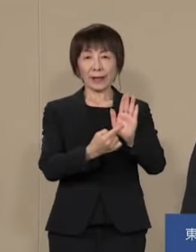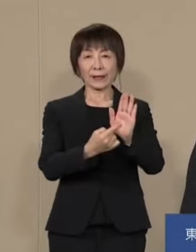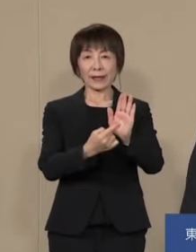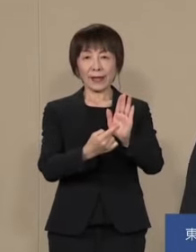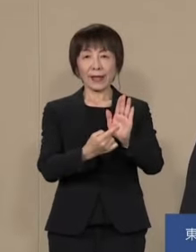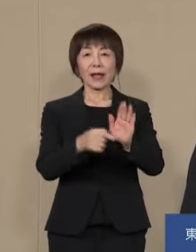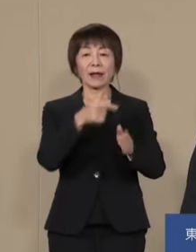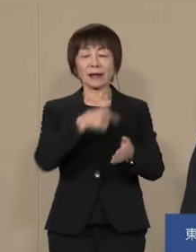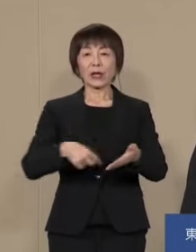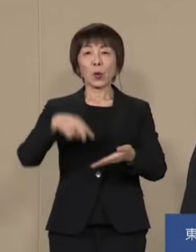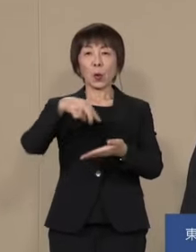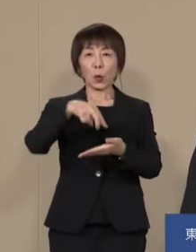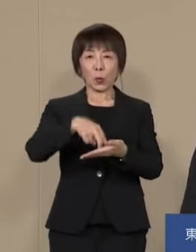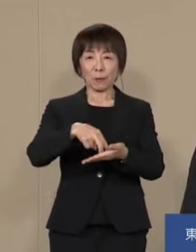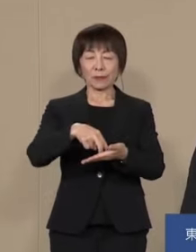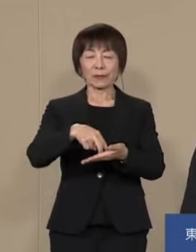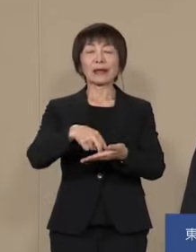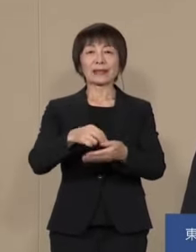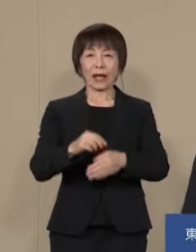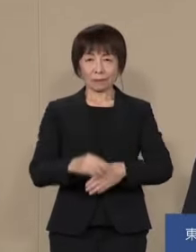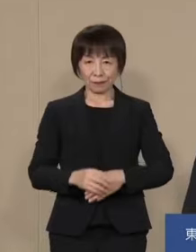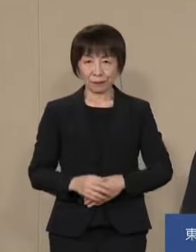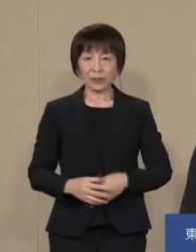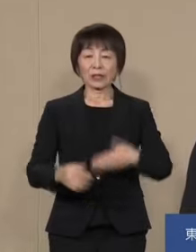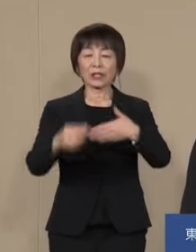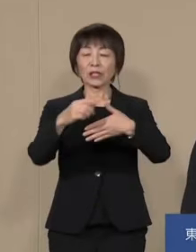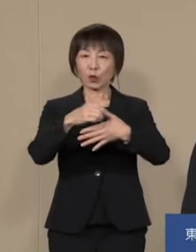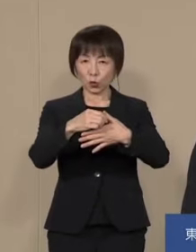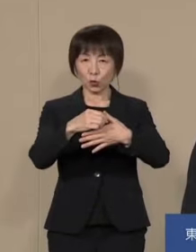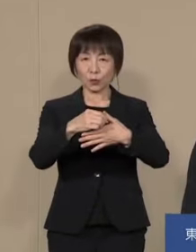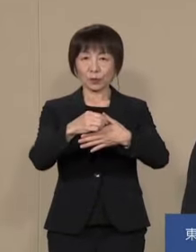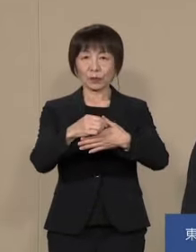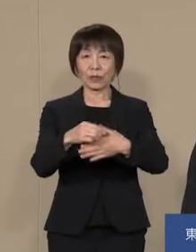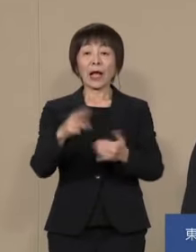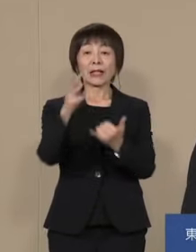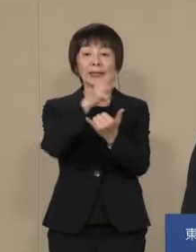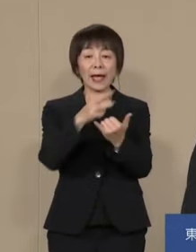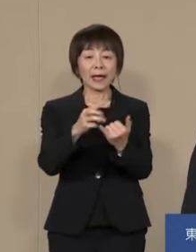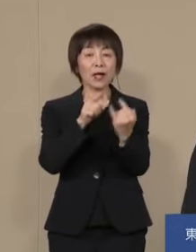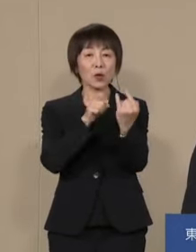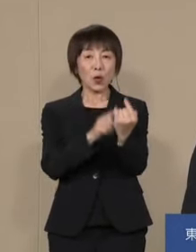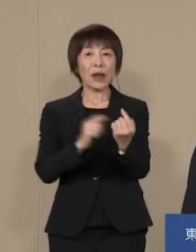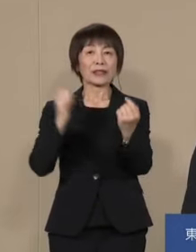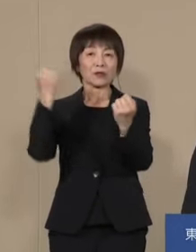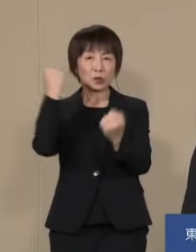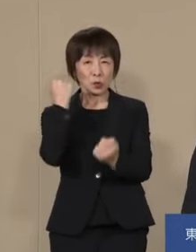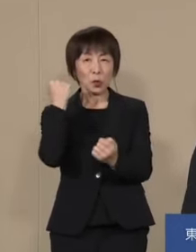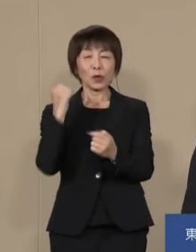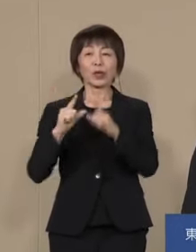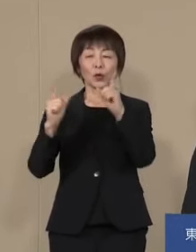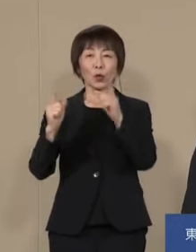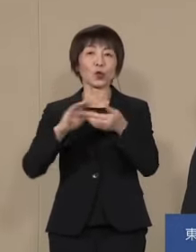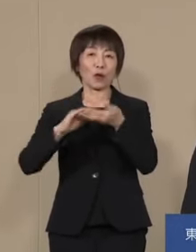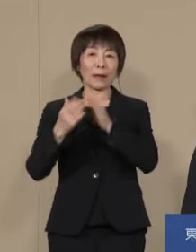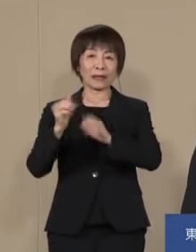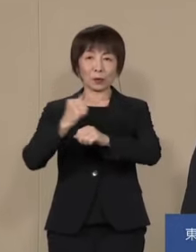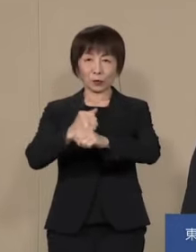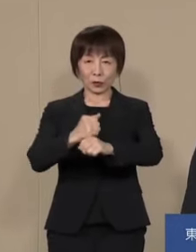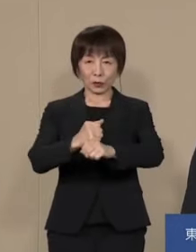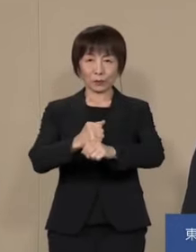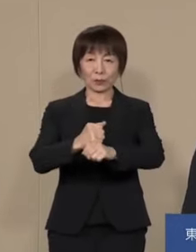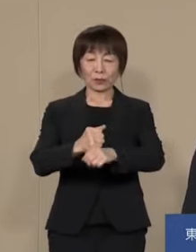に望む覚悟であります1つは災害に強い東京の町を作りたいという風に思い